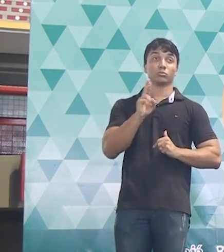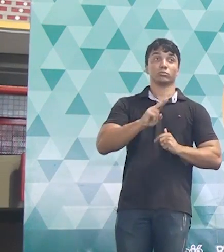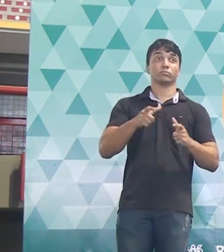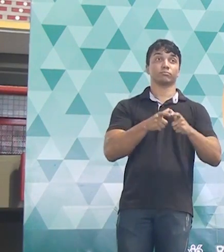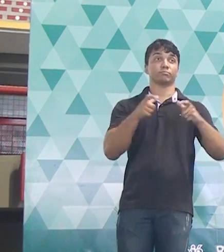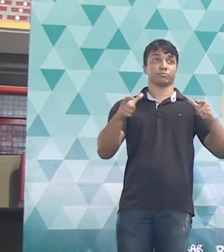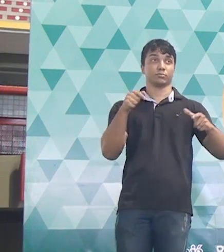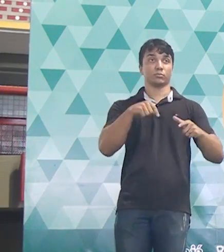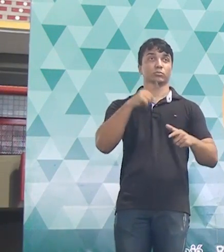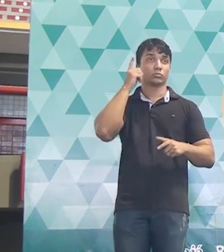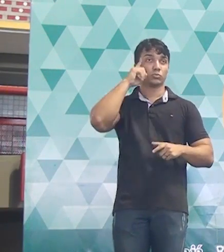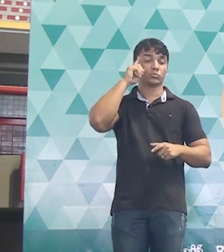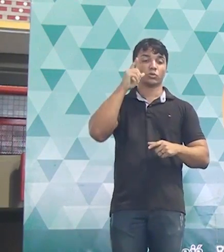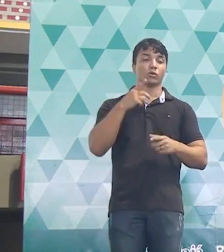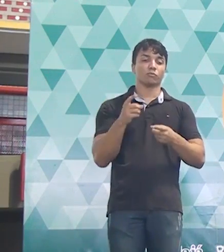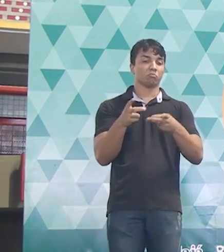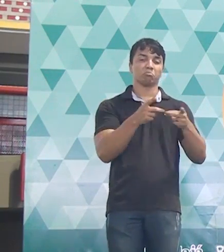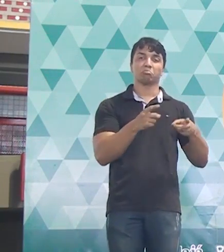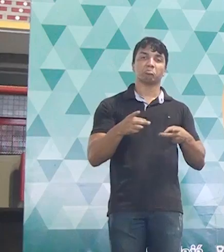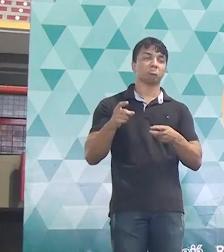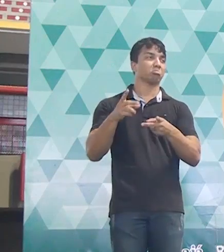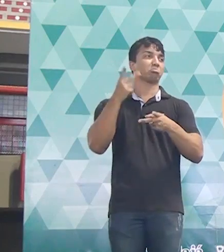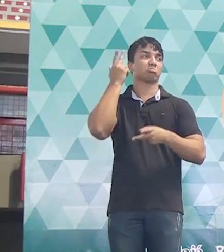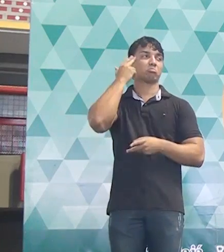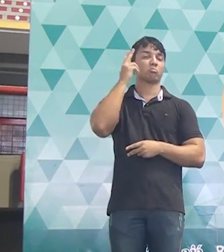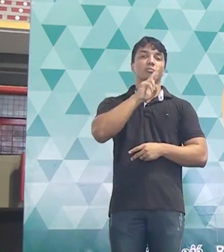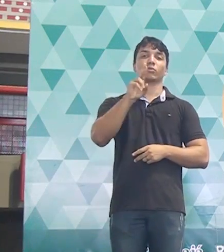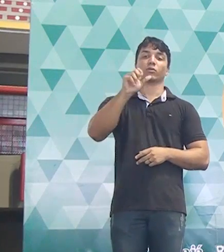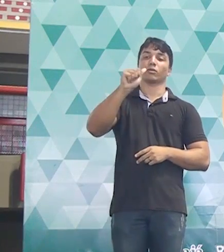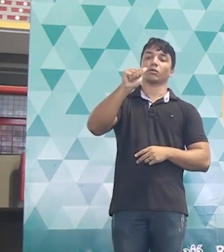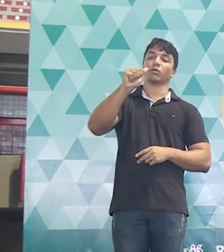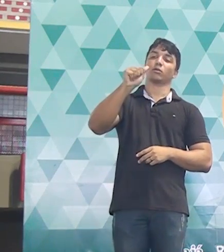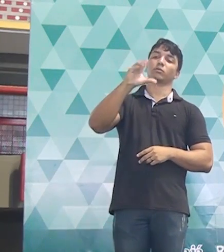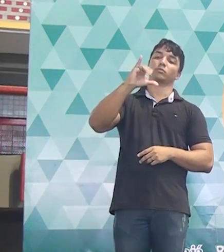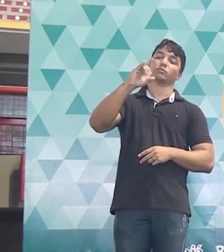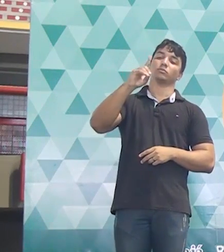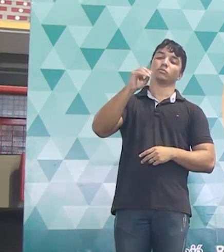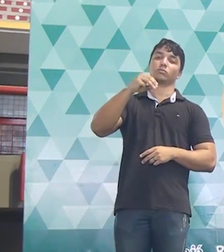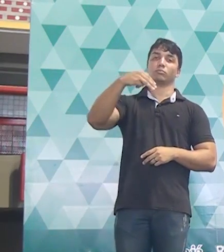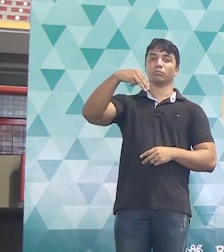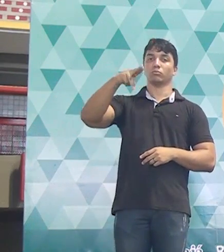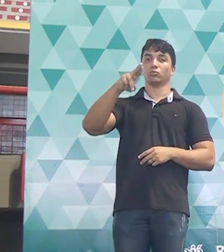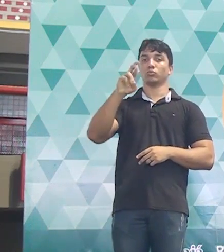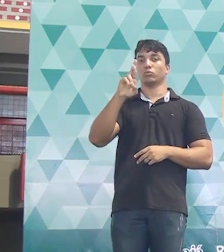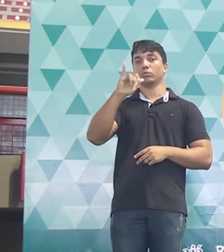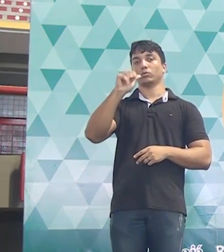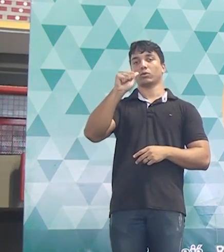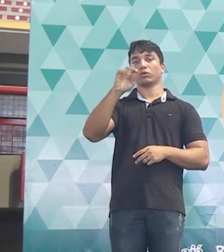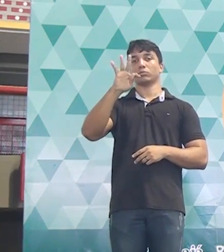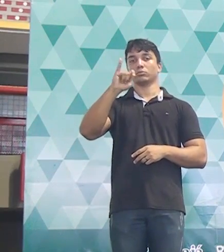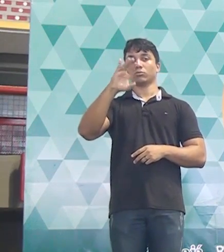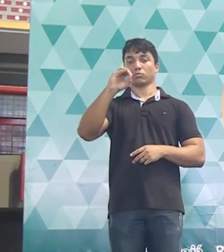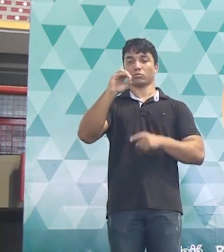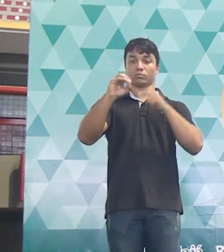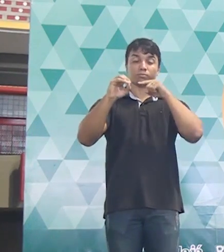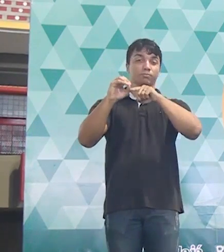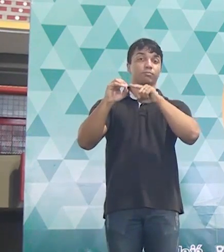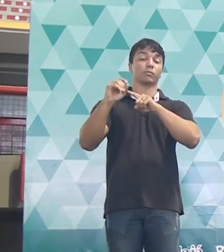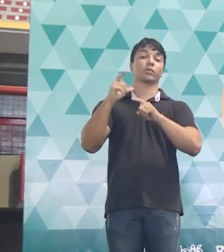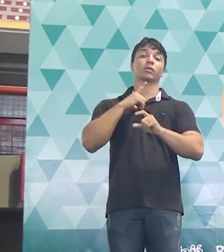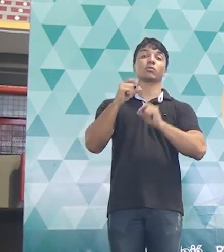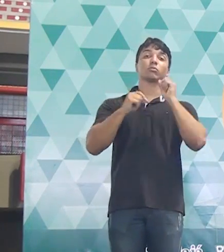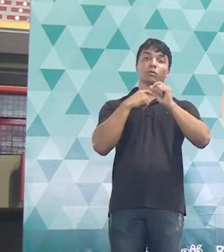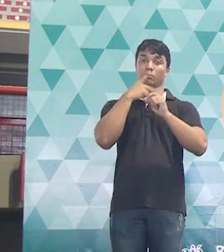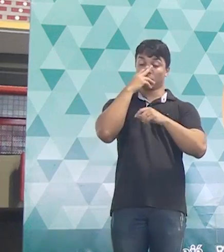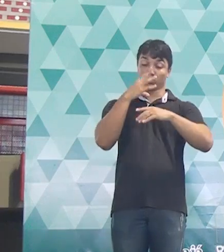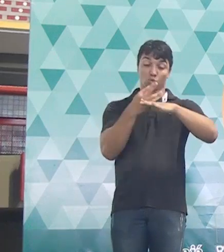dia a dia e vendido livremente no comércio. Chama-se ácido muriático. Acho que todo mundo aqui já ouviu falar. O ácido muriático, ele é